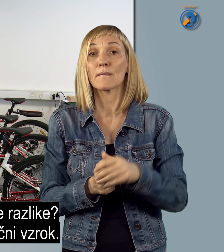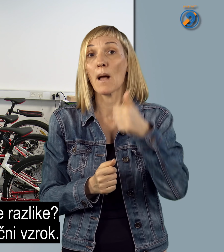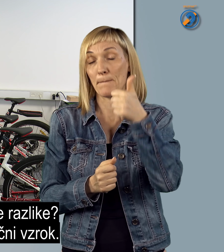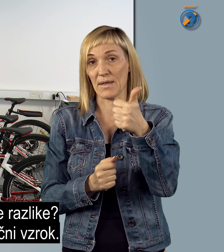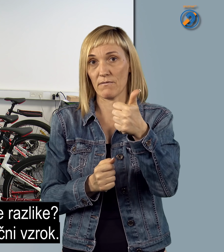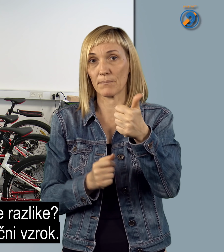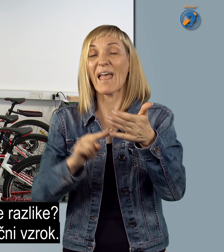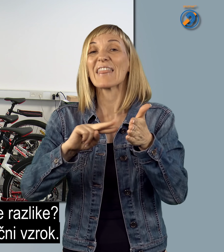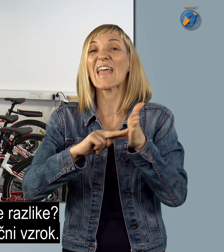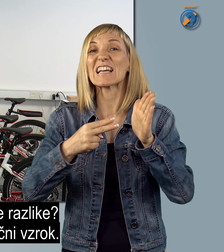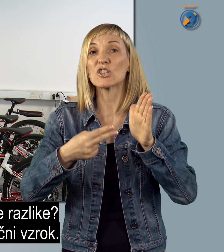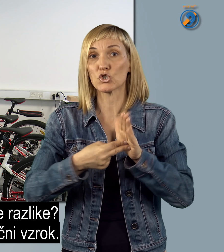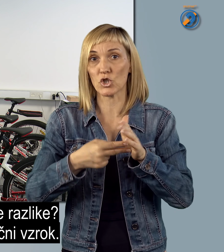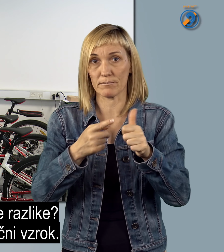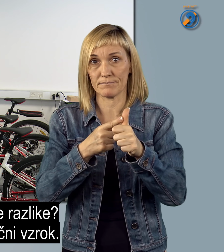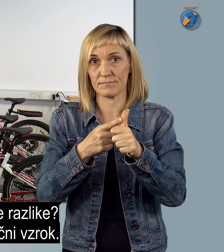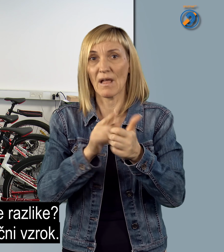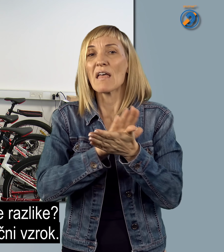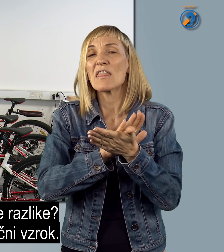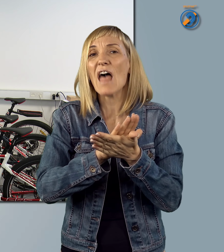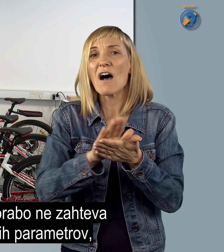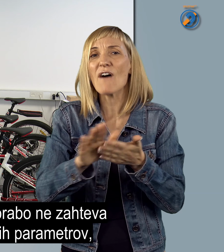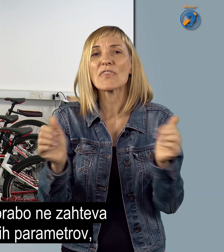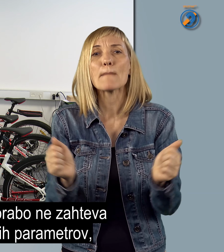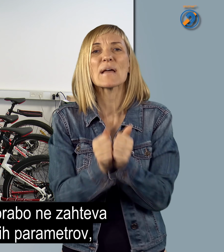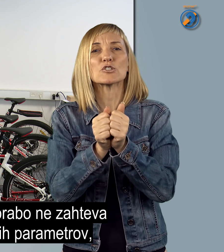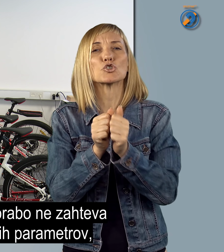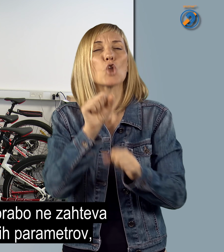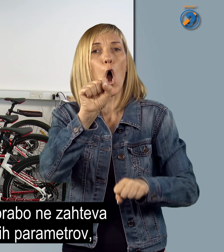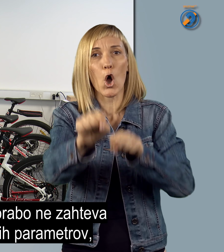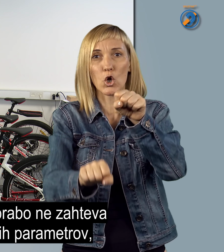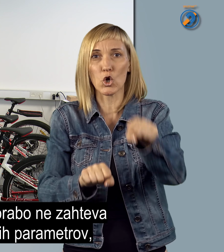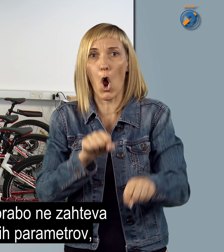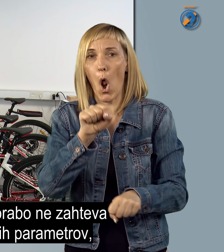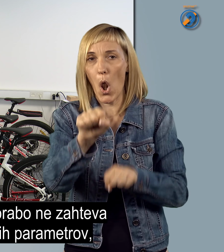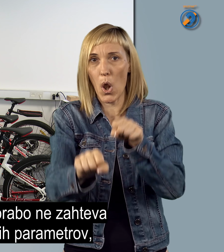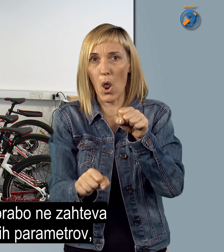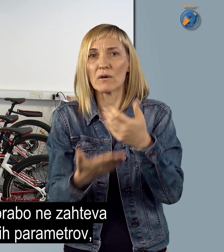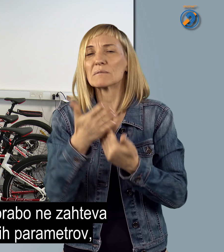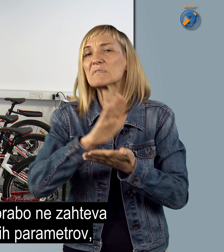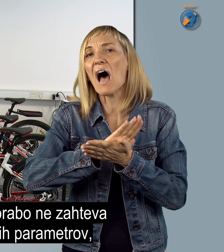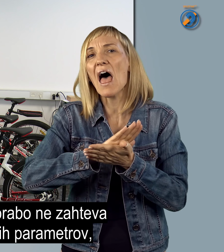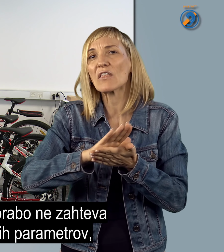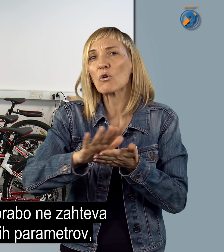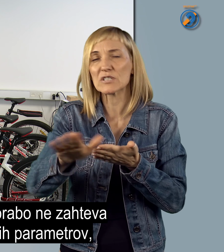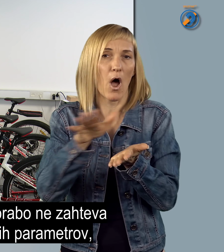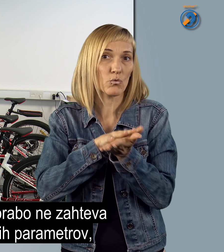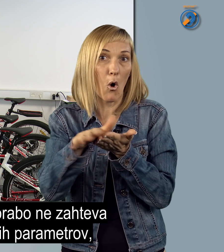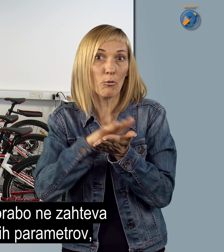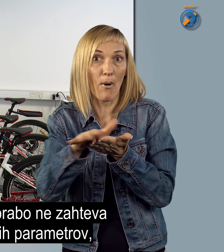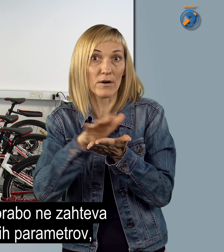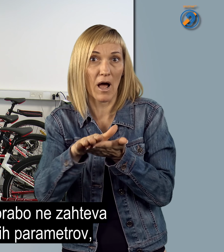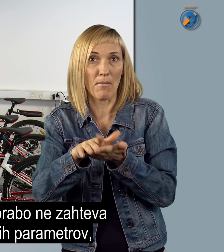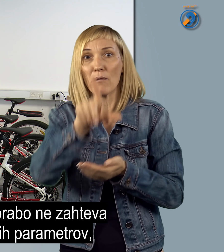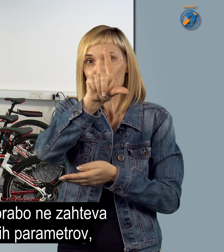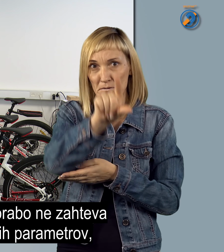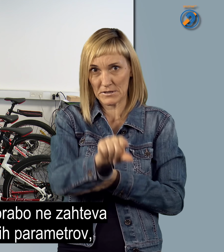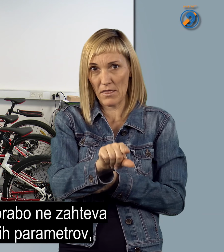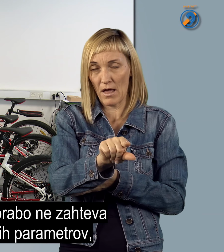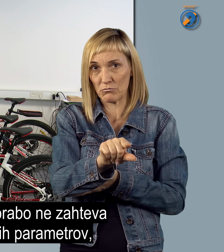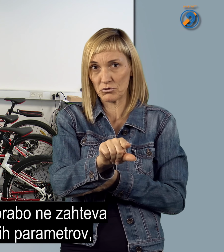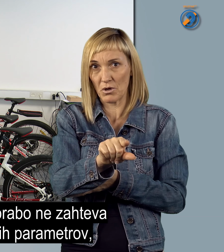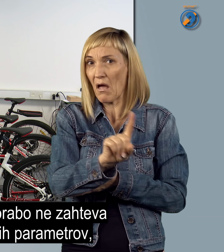Ena razlika je tehnična, torej navadno mestno kolo za zelo enostavno uporabo